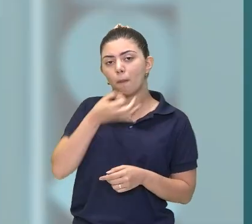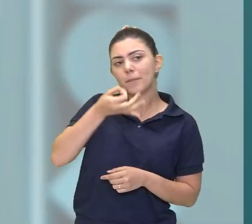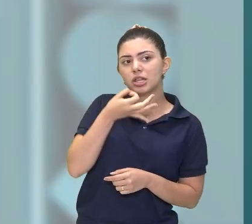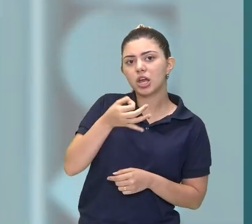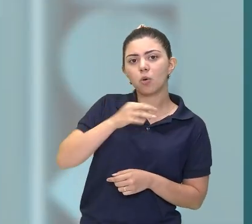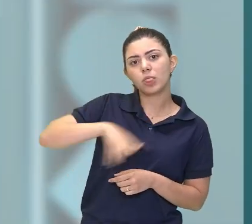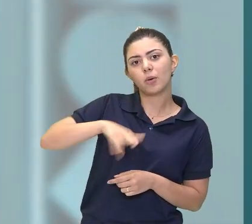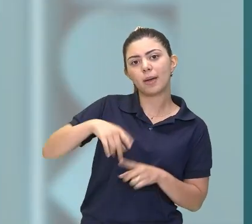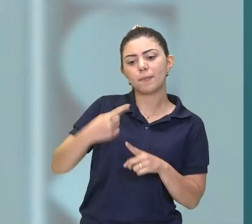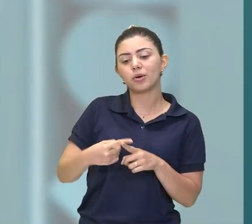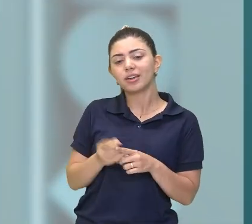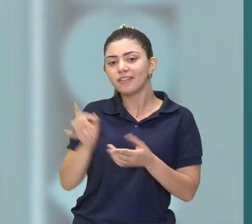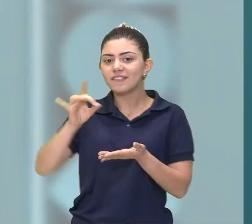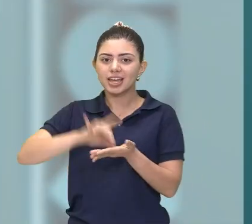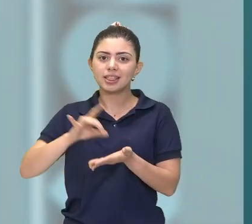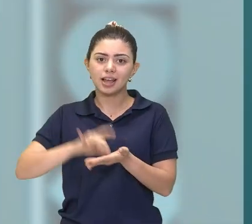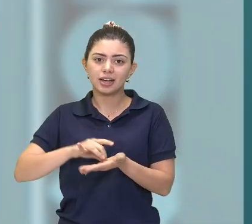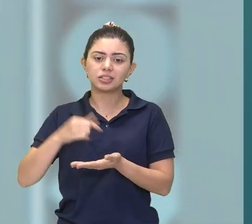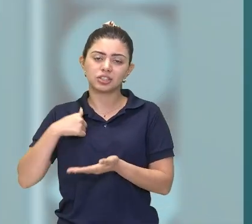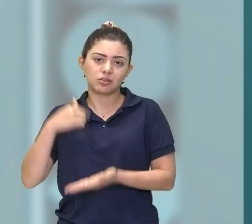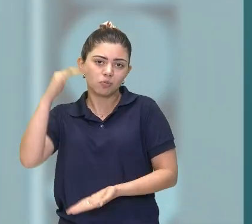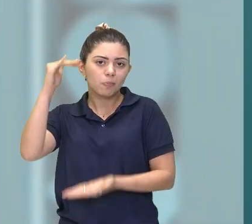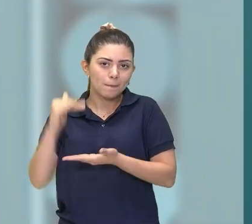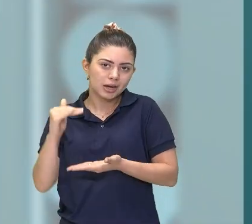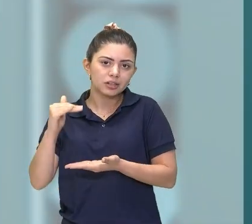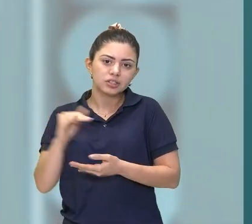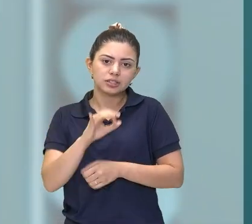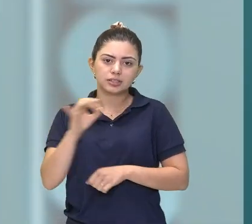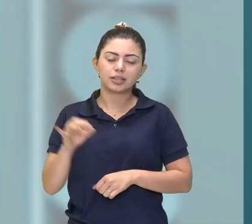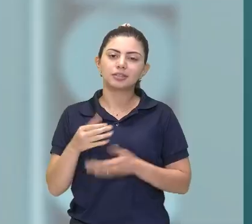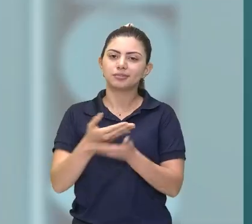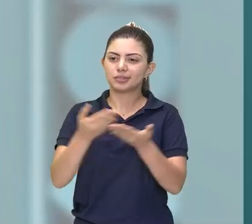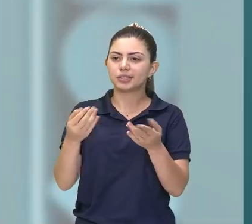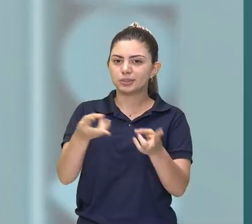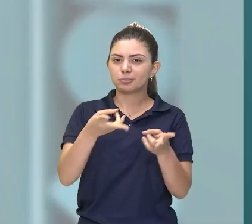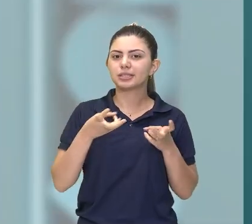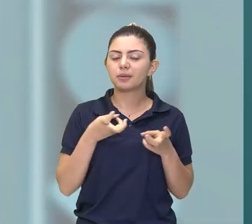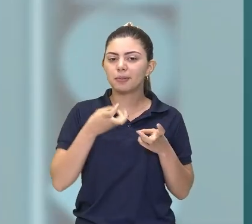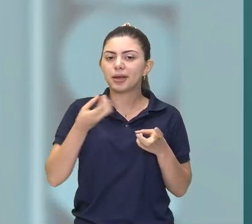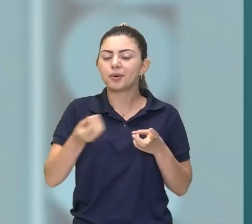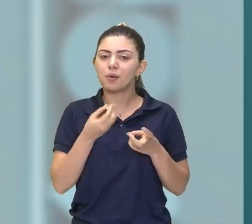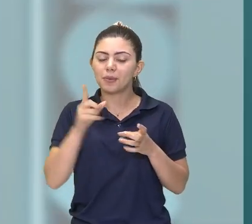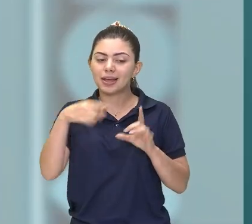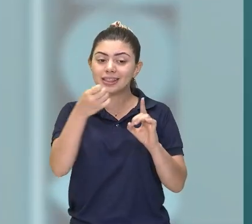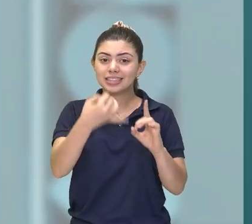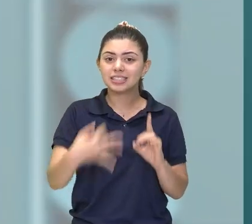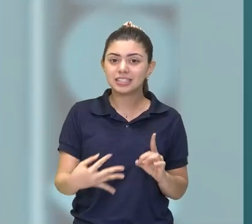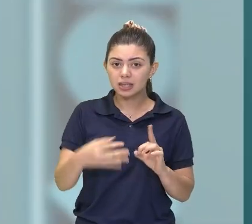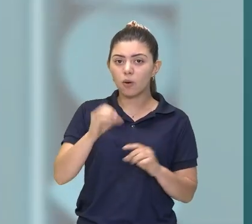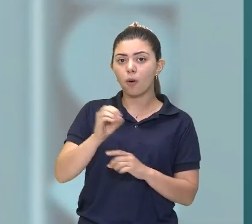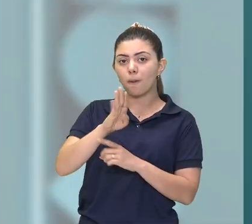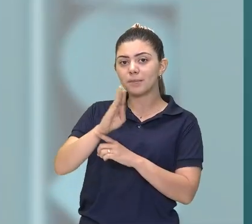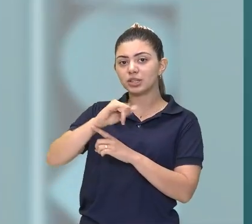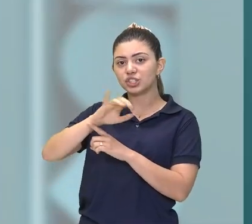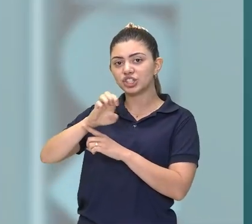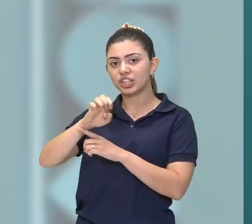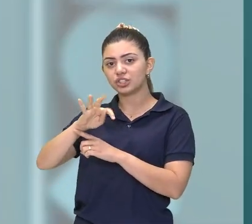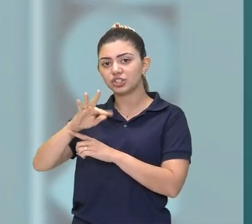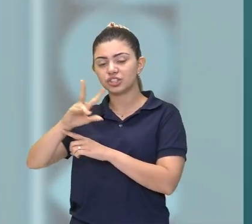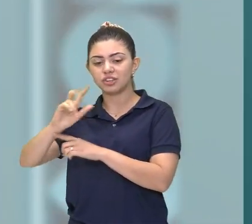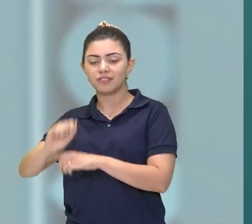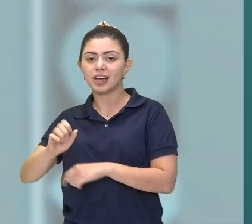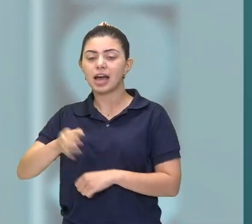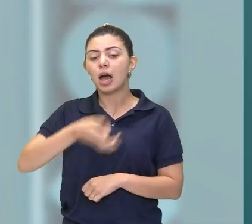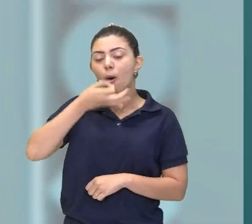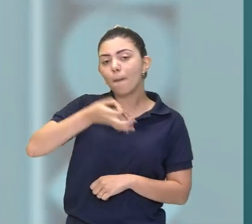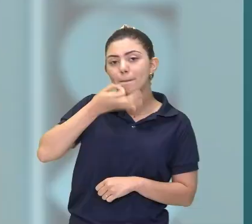achando alguma coisa, a Milena é, de fato, isso. Então, vocês viram que a descrição objetiva não vai atribuir juízo de valor